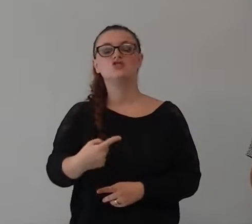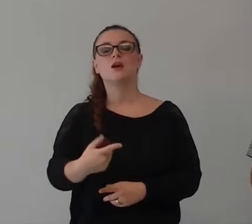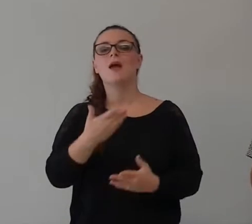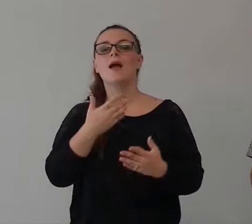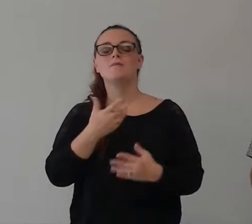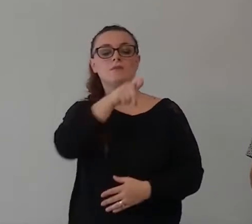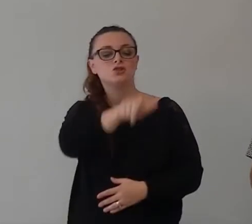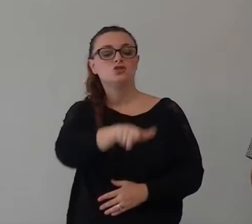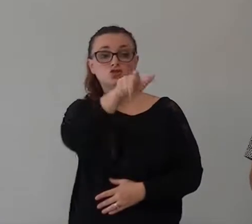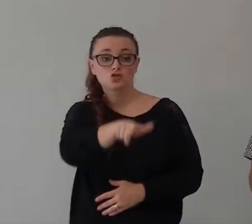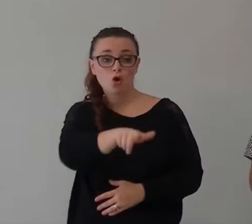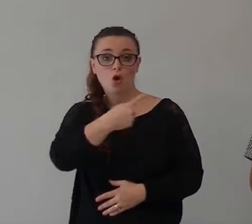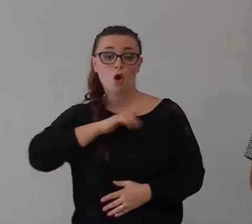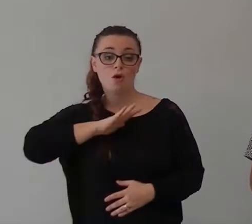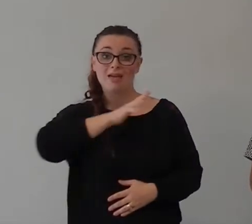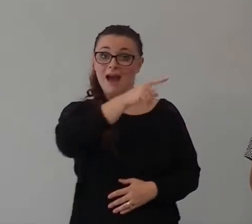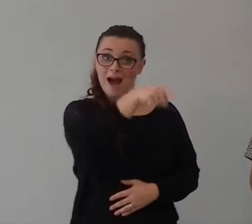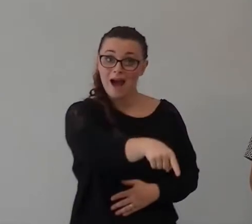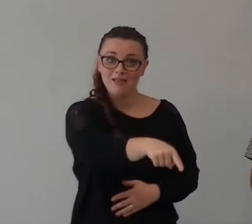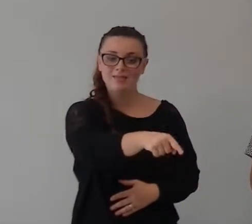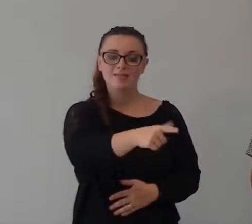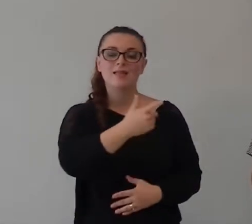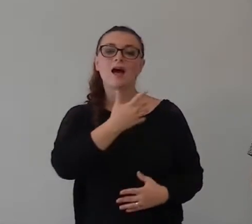stesso. Quanto ti vuoi bene?